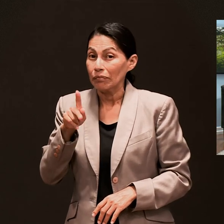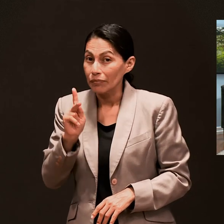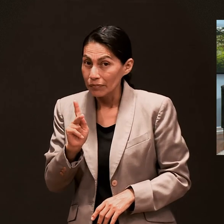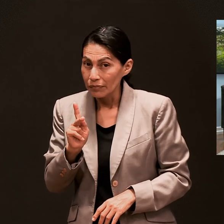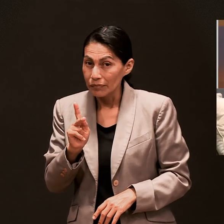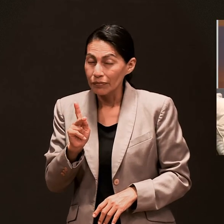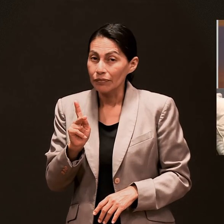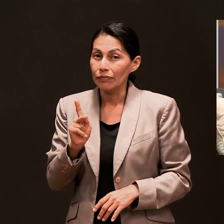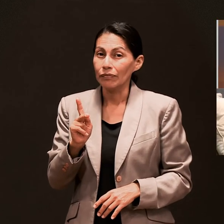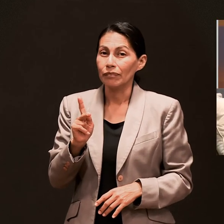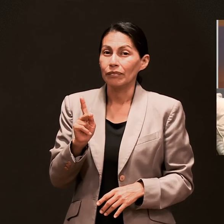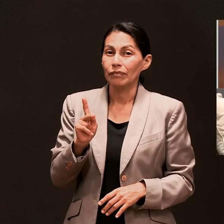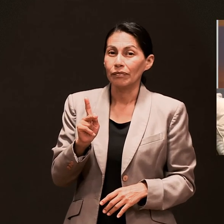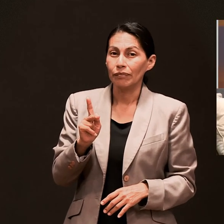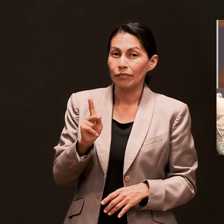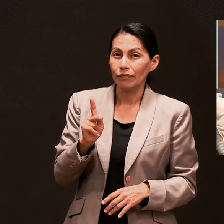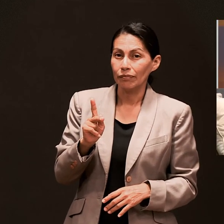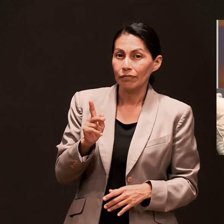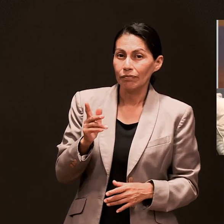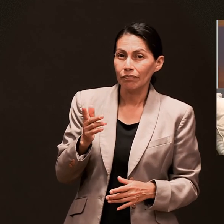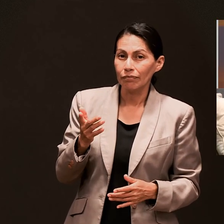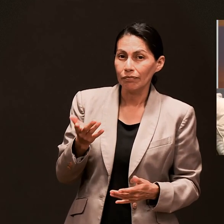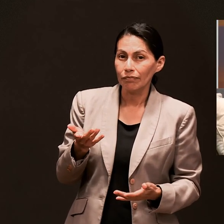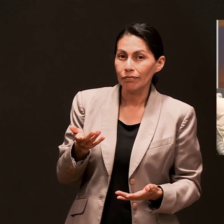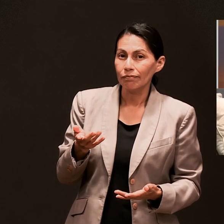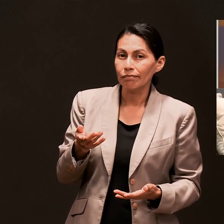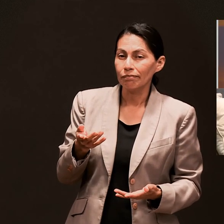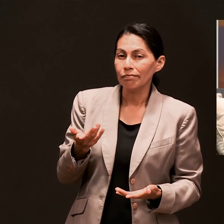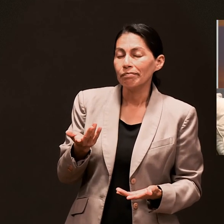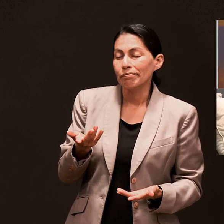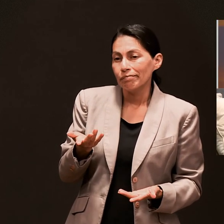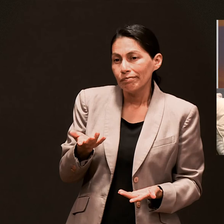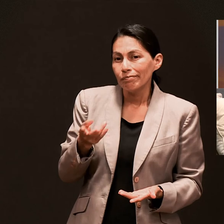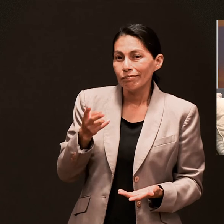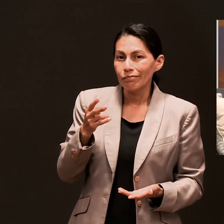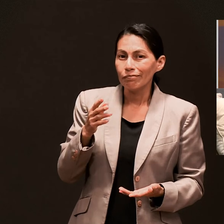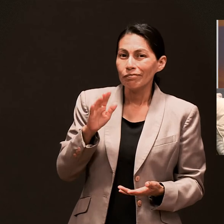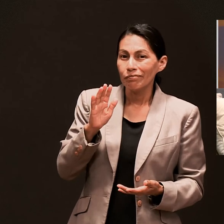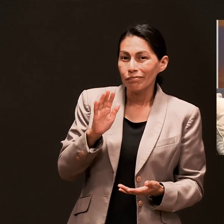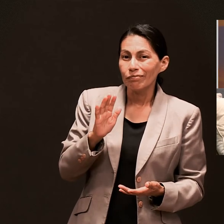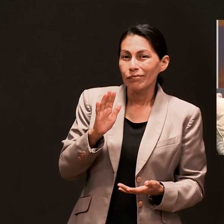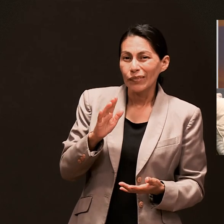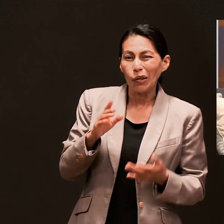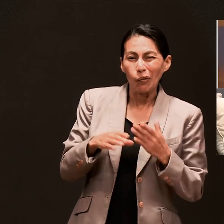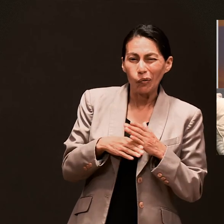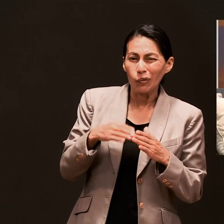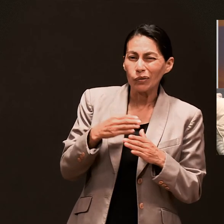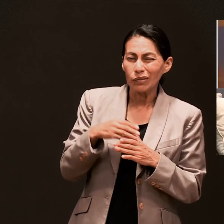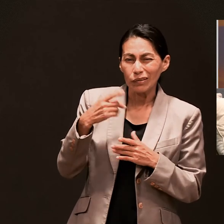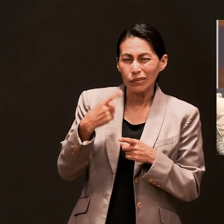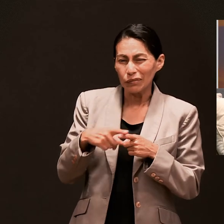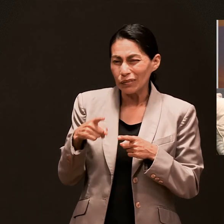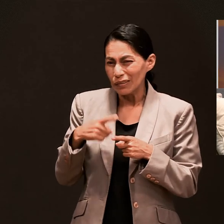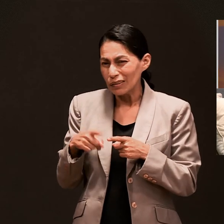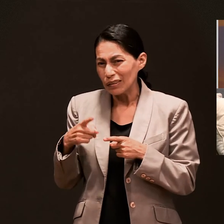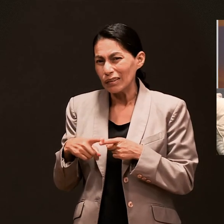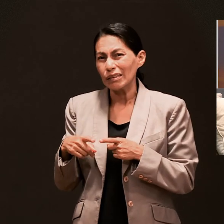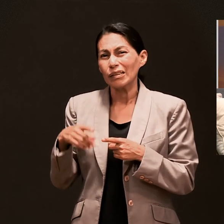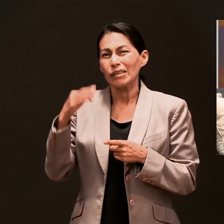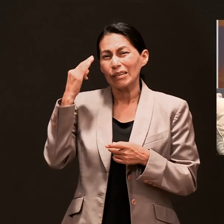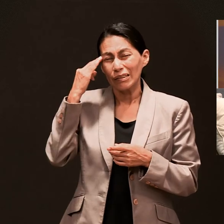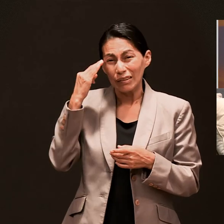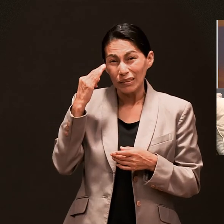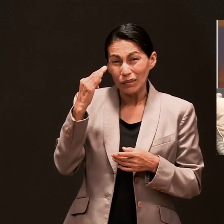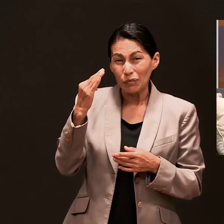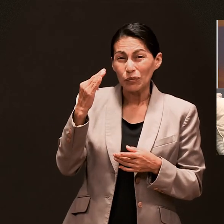es así sin embargo pues ya se venía esto no ya se venía esto ya era